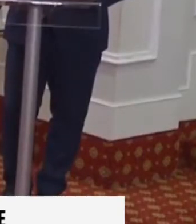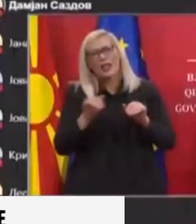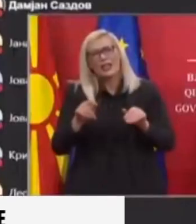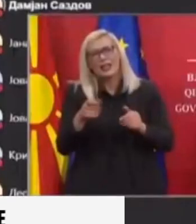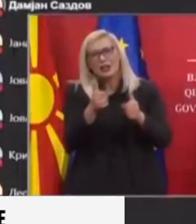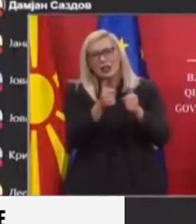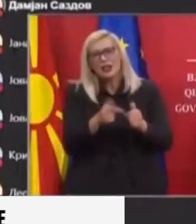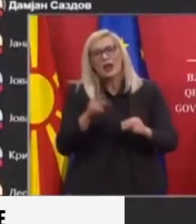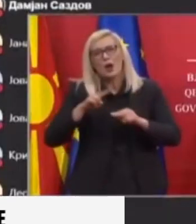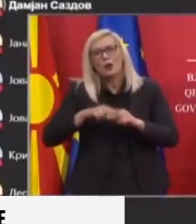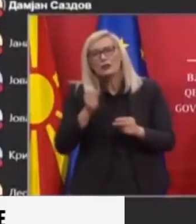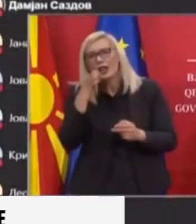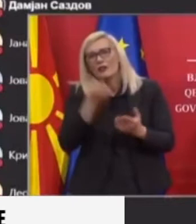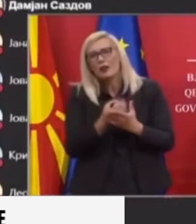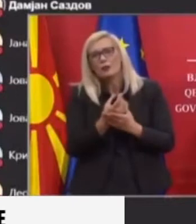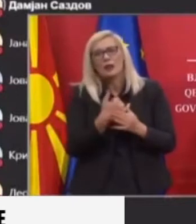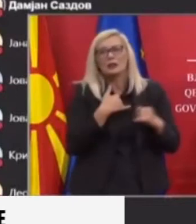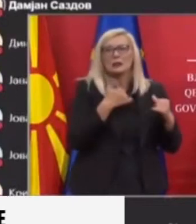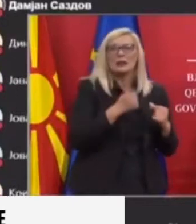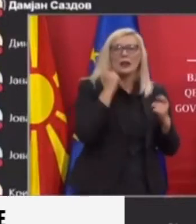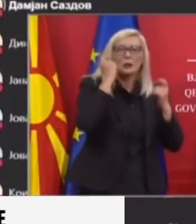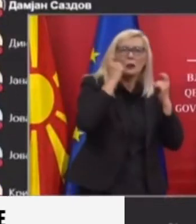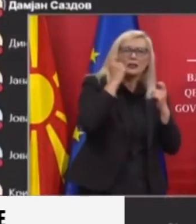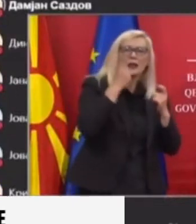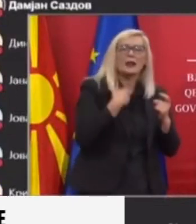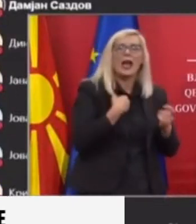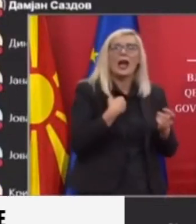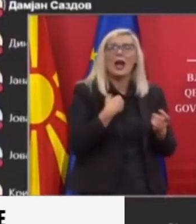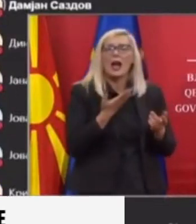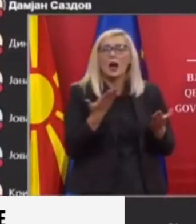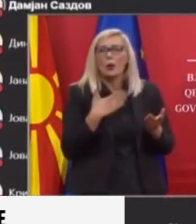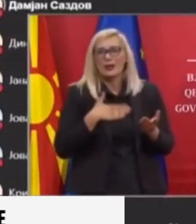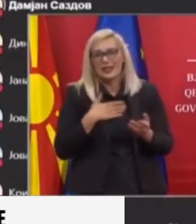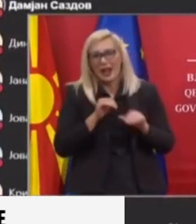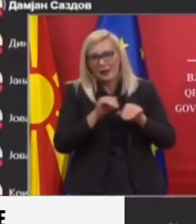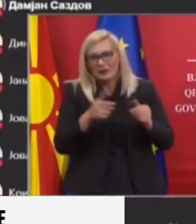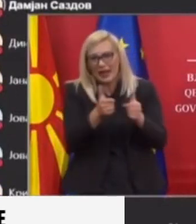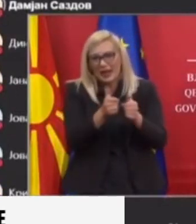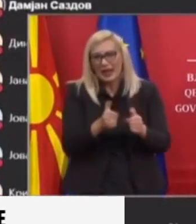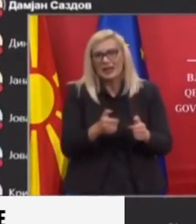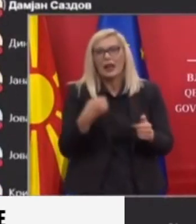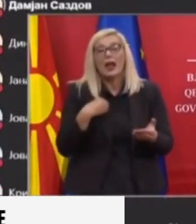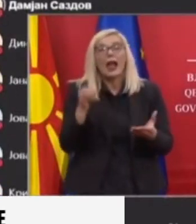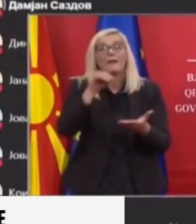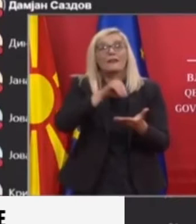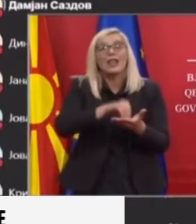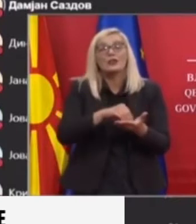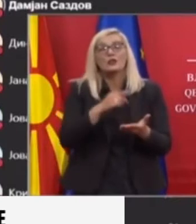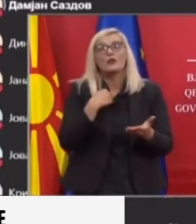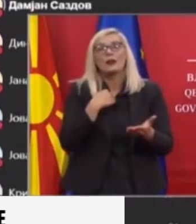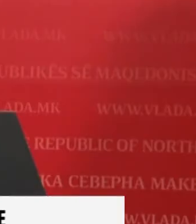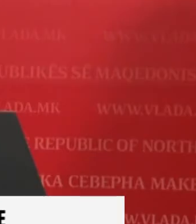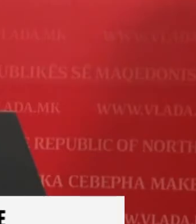Ministri e Arsimit dhe Shkencës, Mila Carovs, ka tha se përgaditja e platformës është një investim për të ardhman dhe modernizimin e